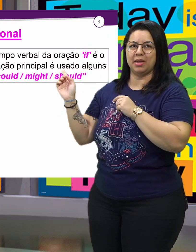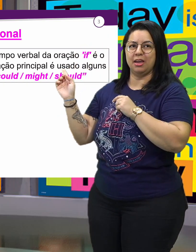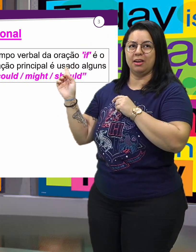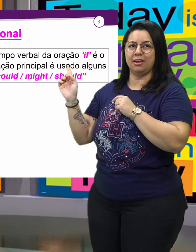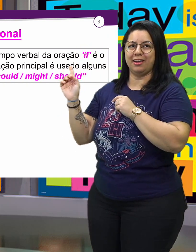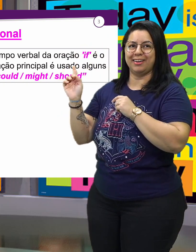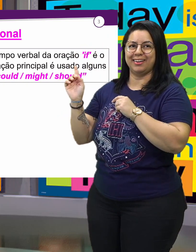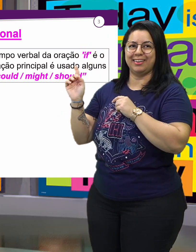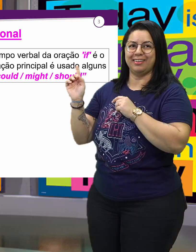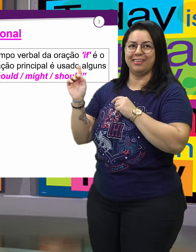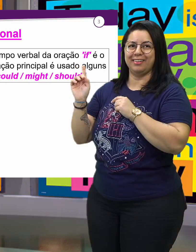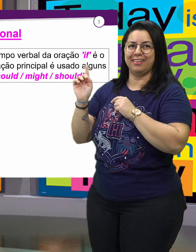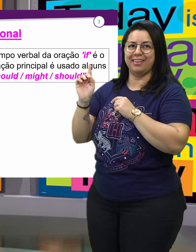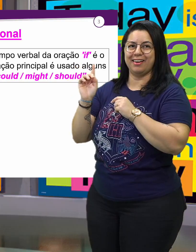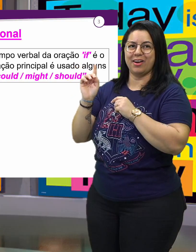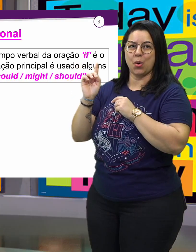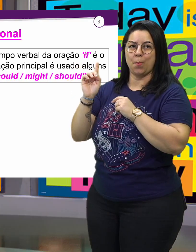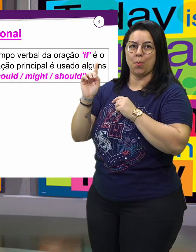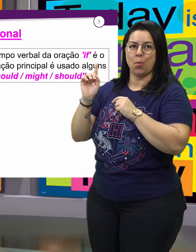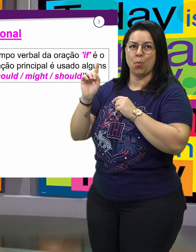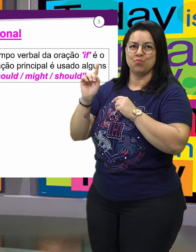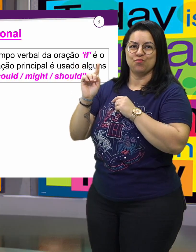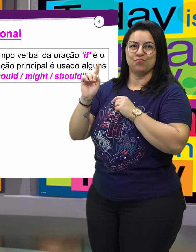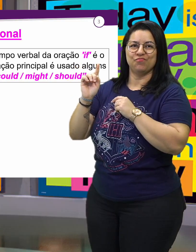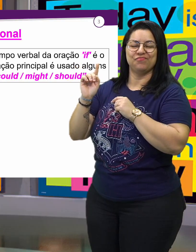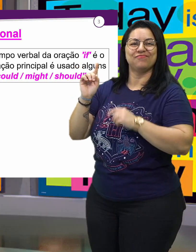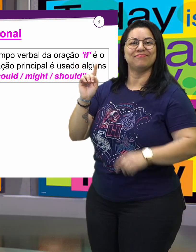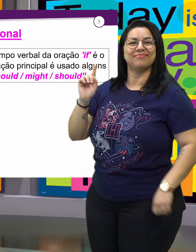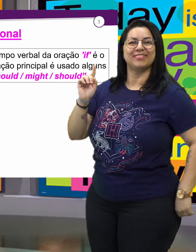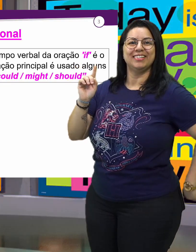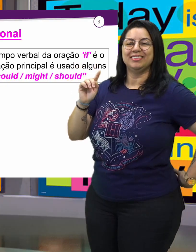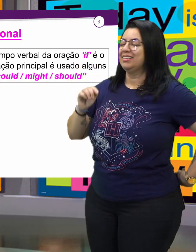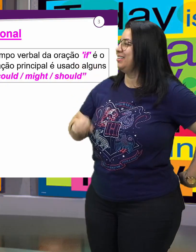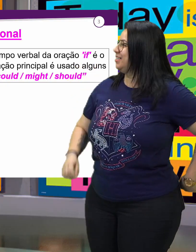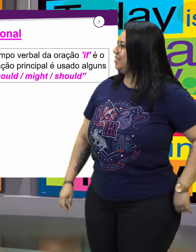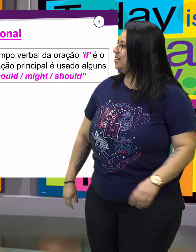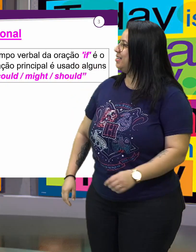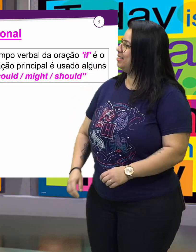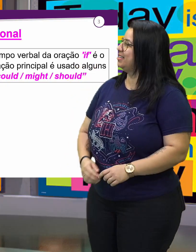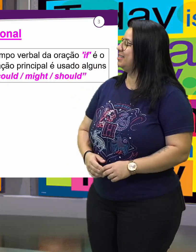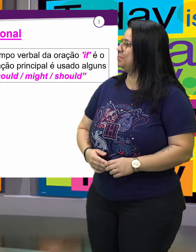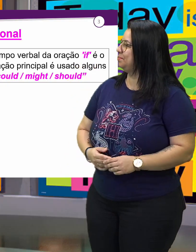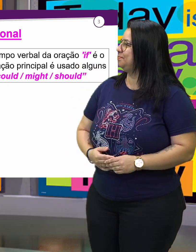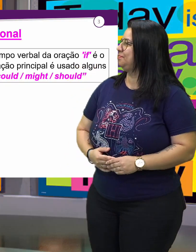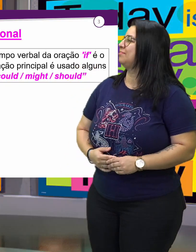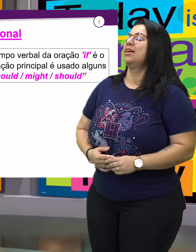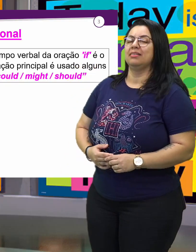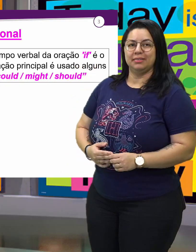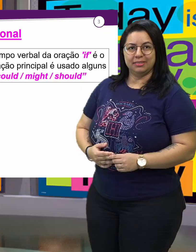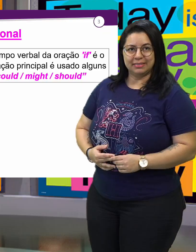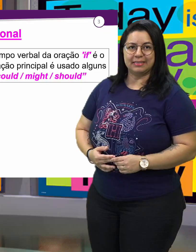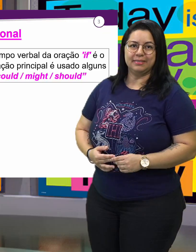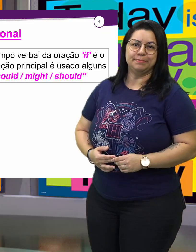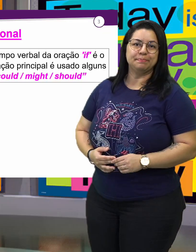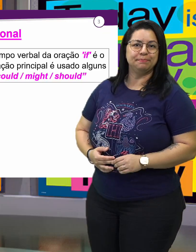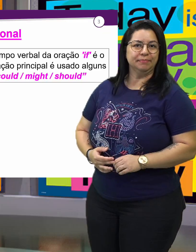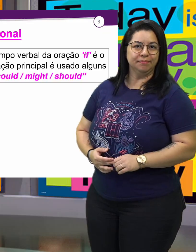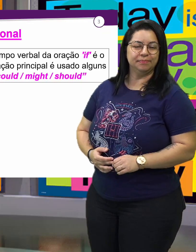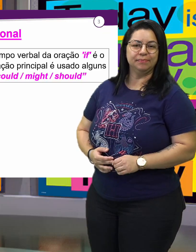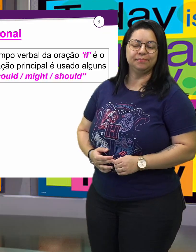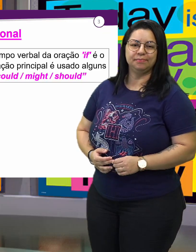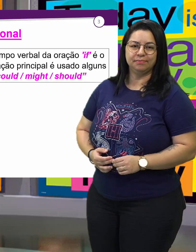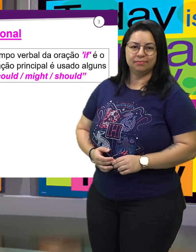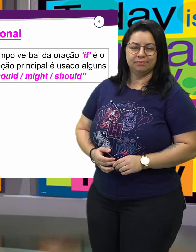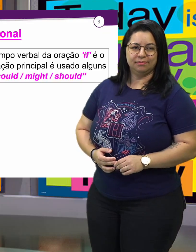é a palavra de ordem, né? A conjunção se em inglês. Claro que em outras condicionais você tem outras formas de usar. Sim. E até